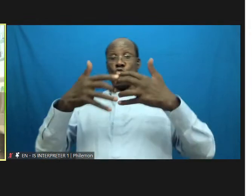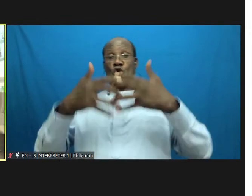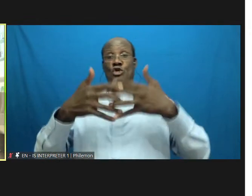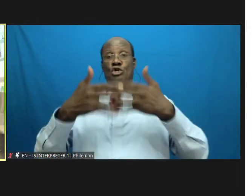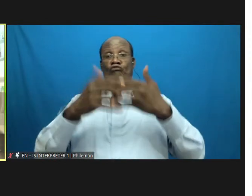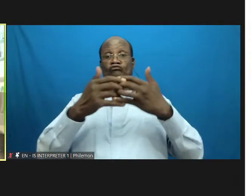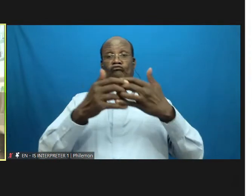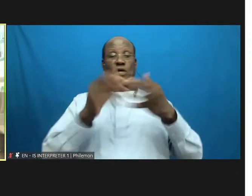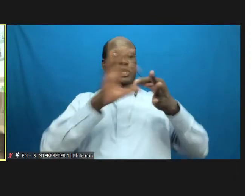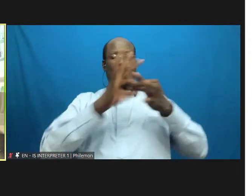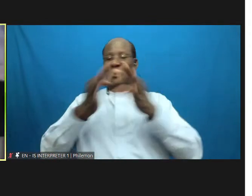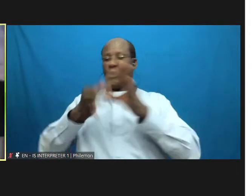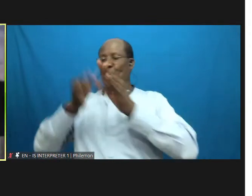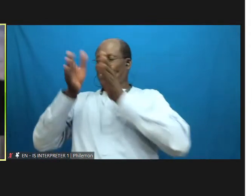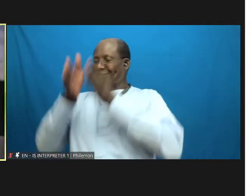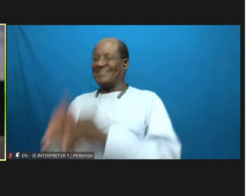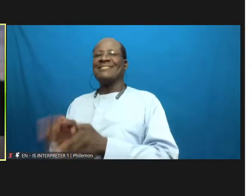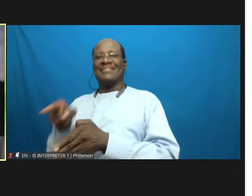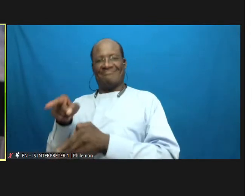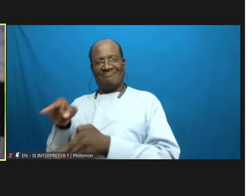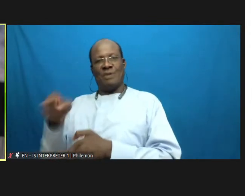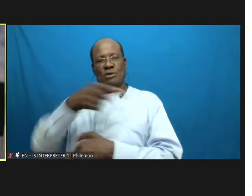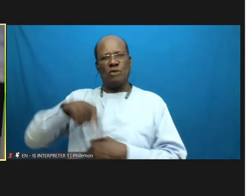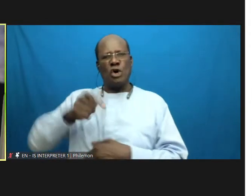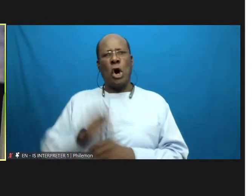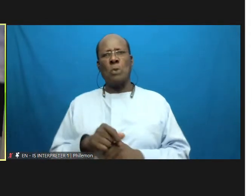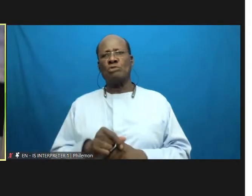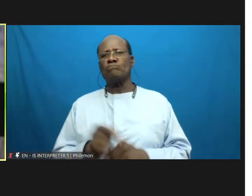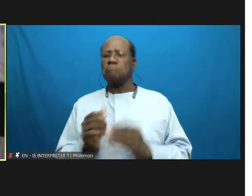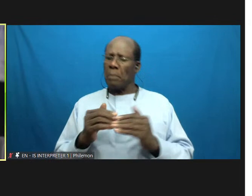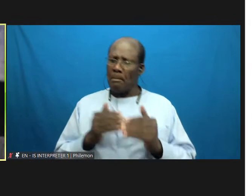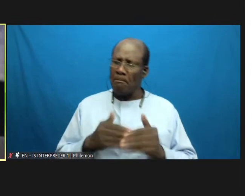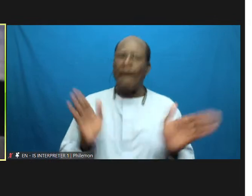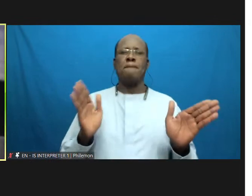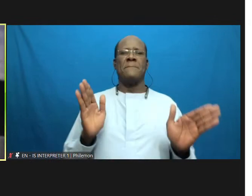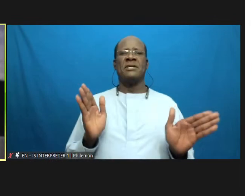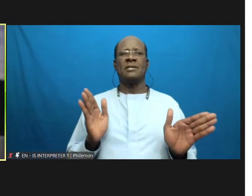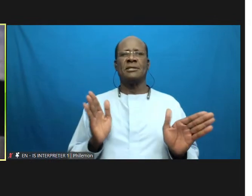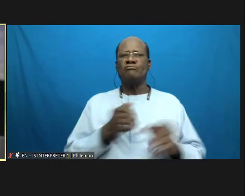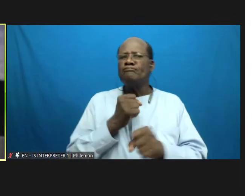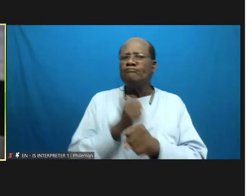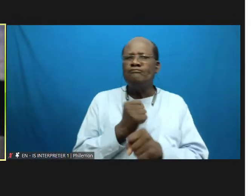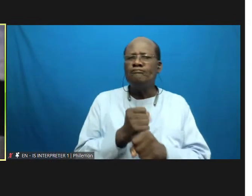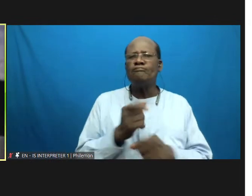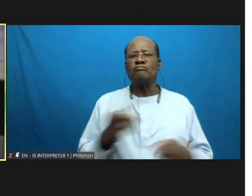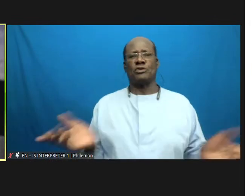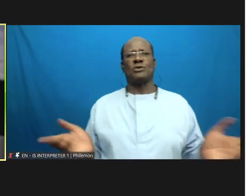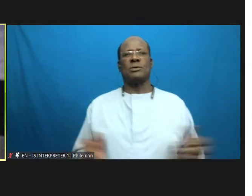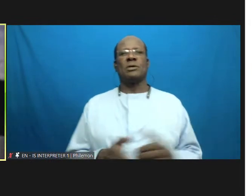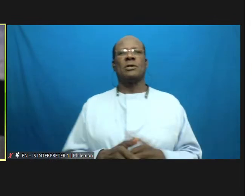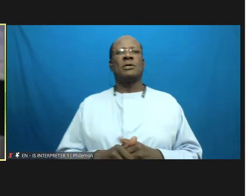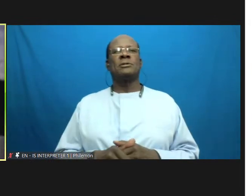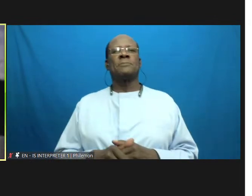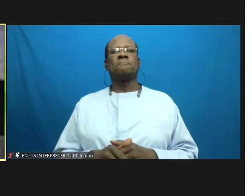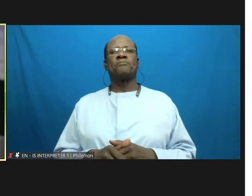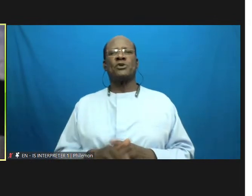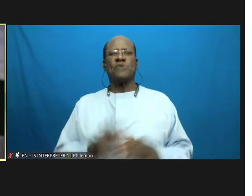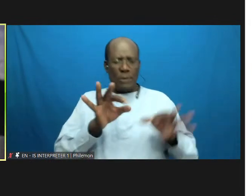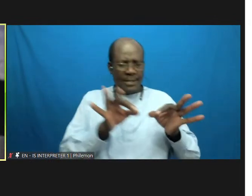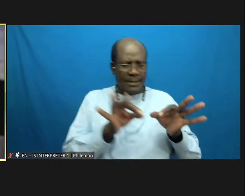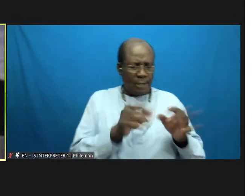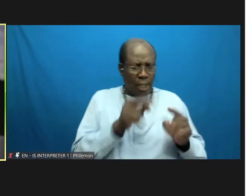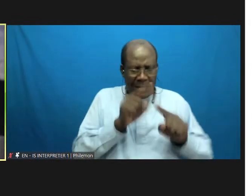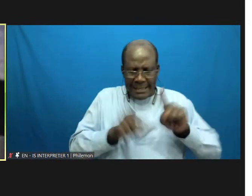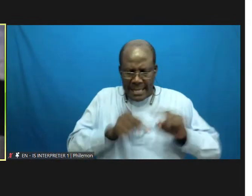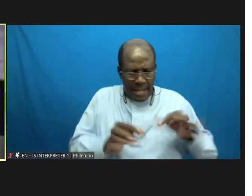avons relevé le constat. Le contexte dans lequel nous nous trouvons, c'est que les économies africaines sont confrontées, comme on le dit, à de multiples